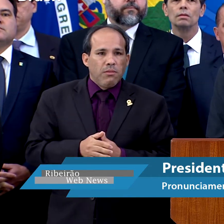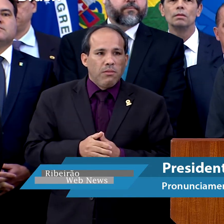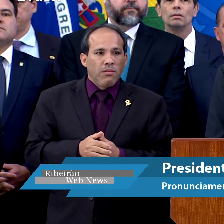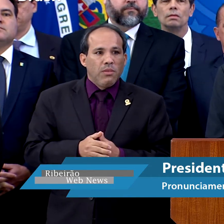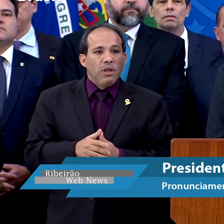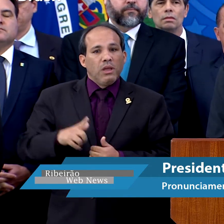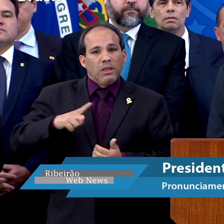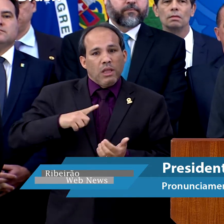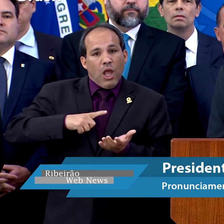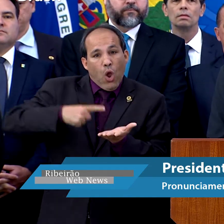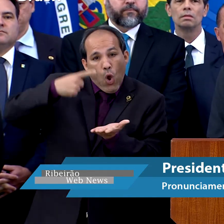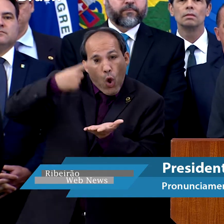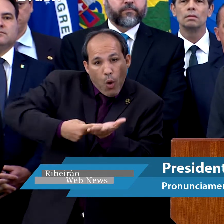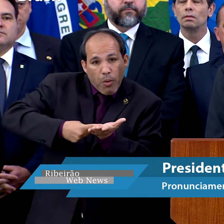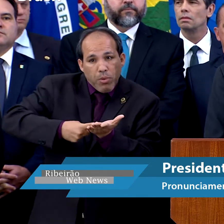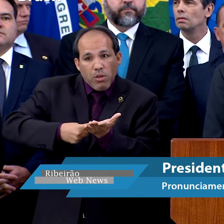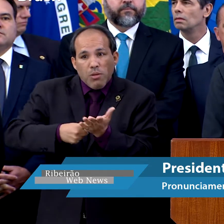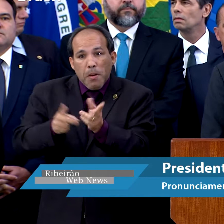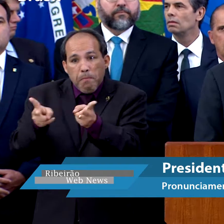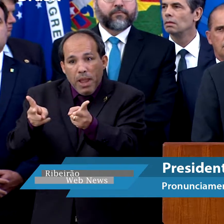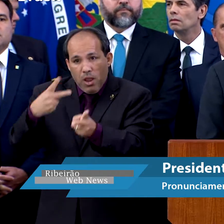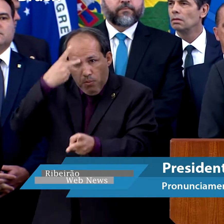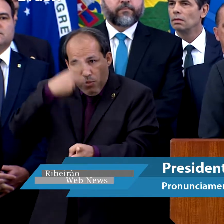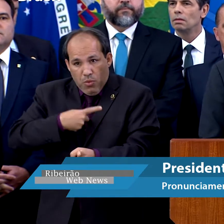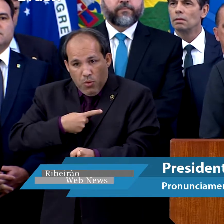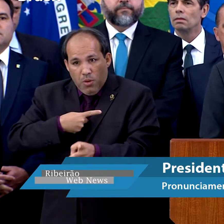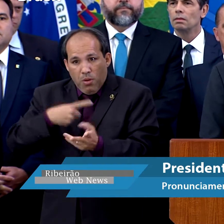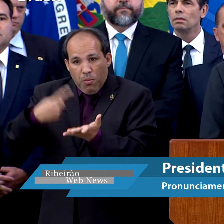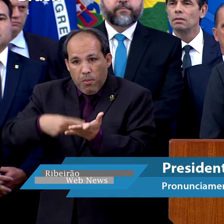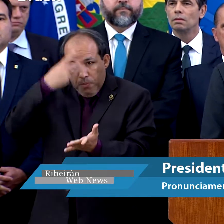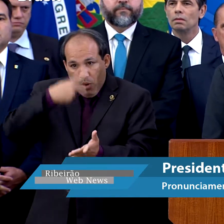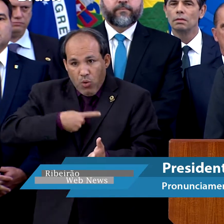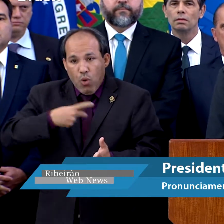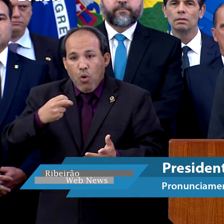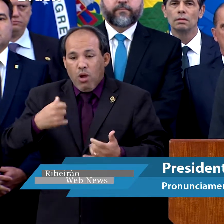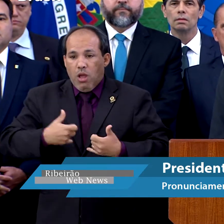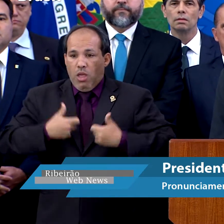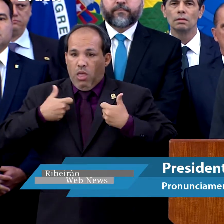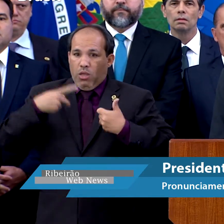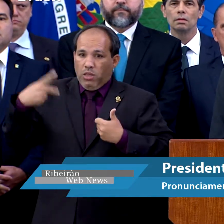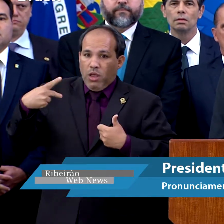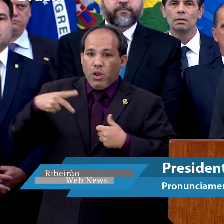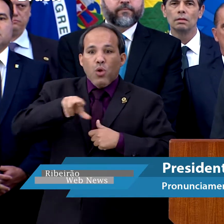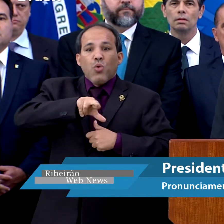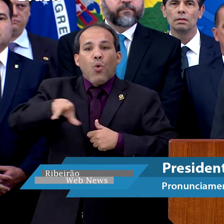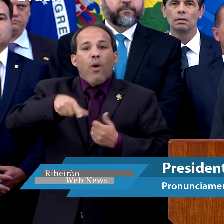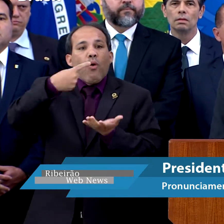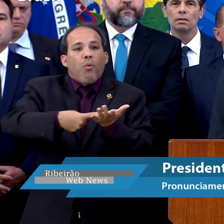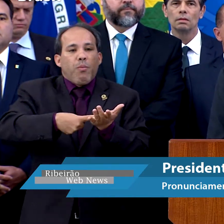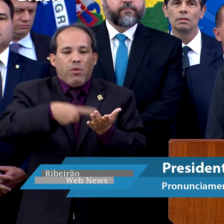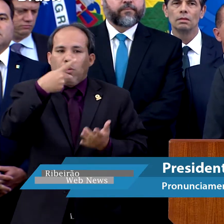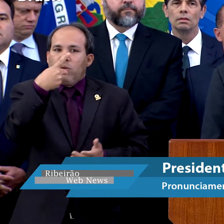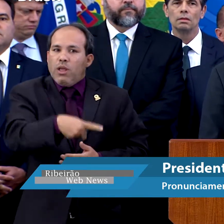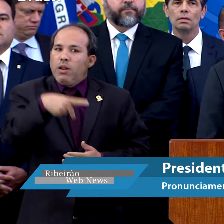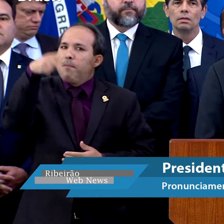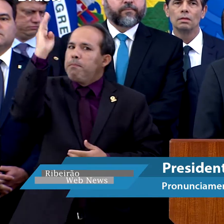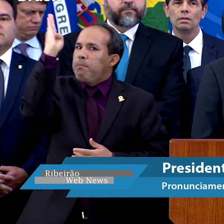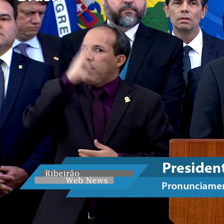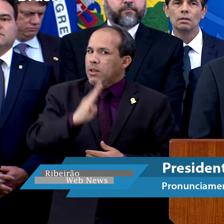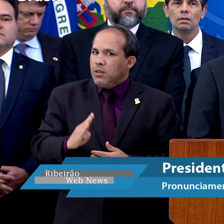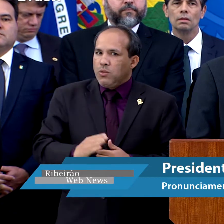o que tem um compromisso consigo próprio com seu ego e não com o brasil